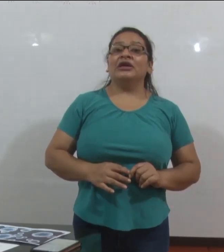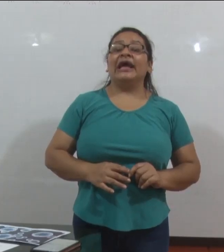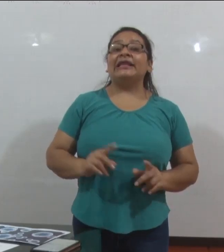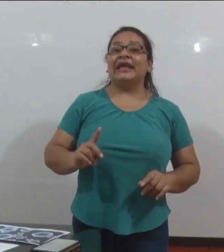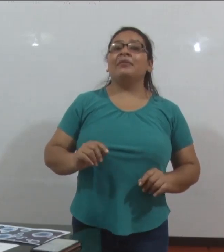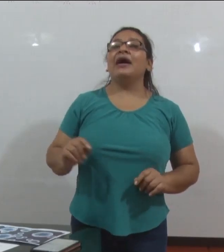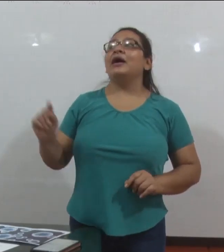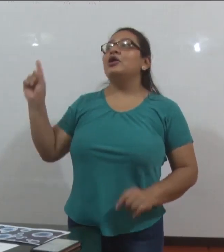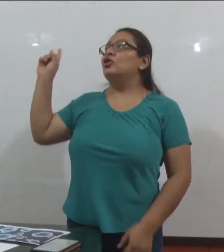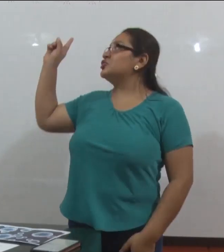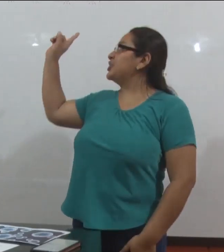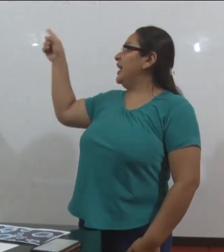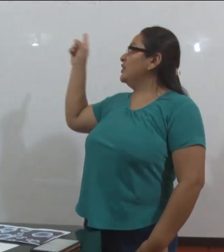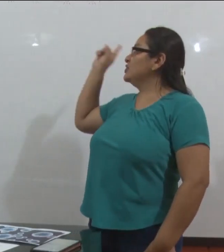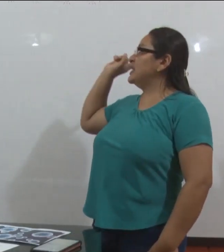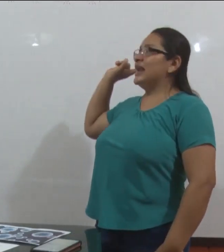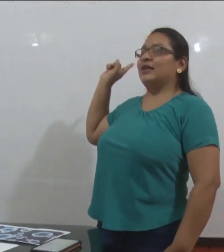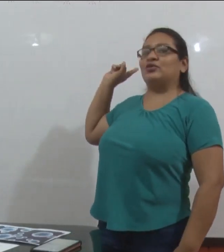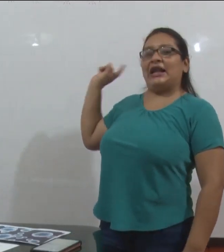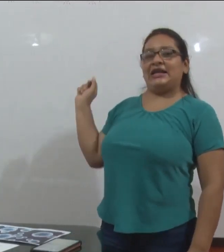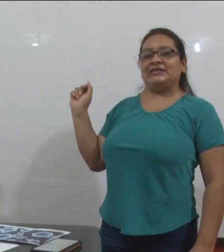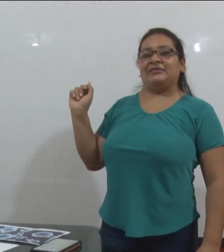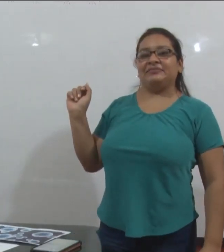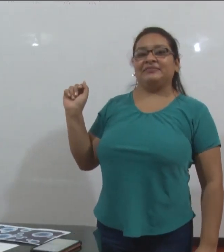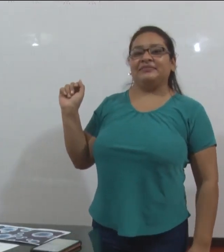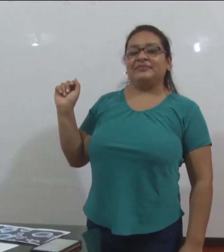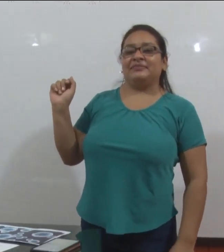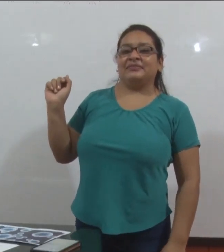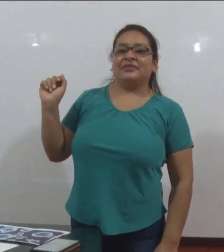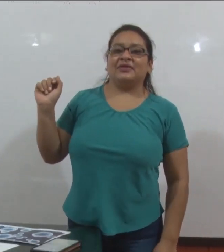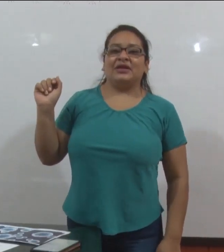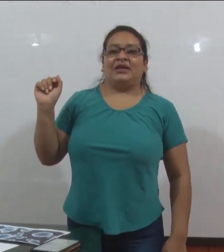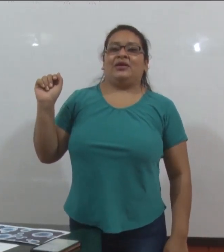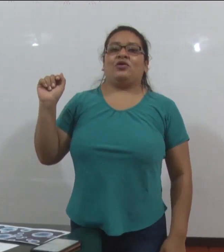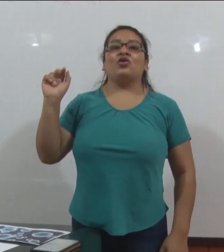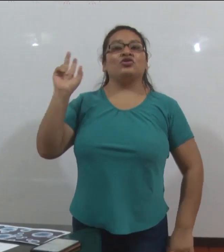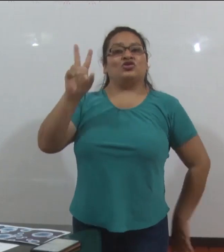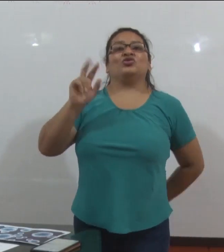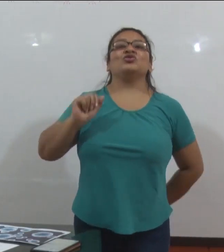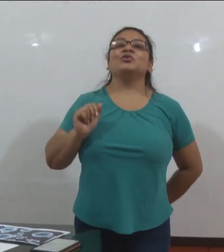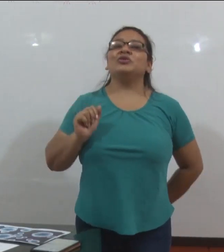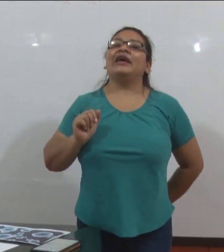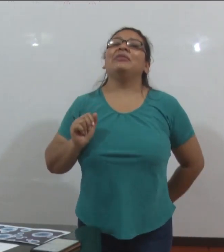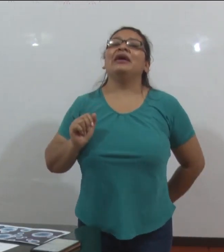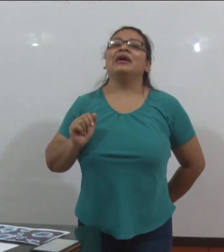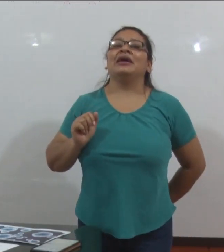el tema Los Reinos de la Naturaleza, con su subtema